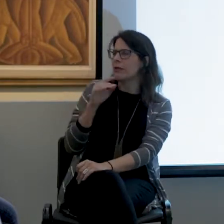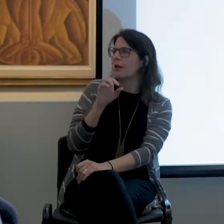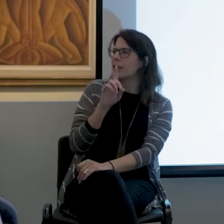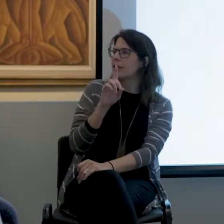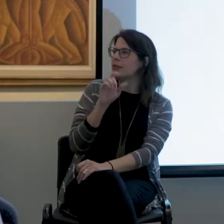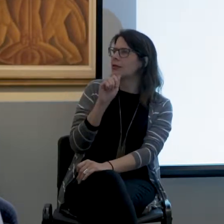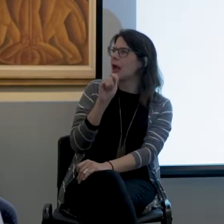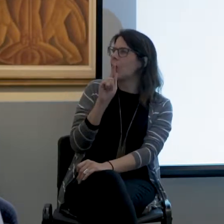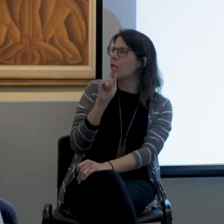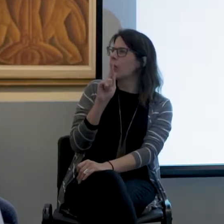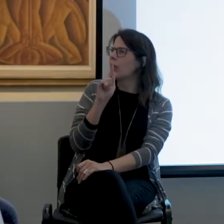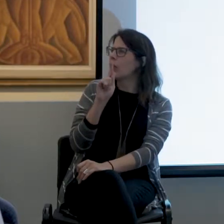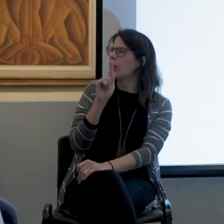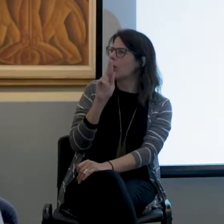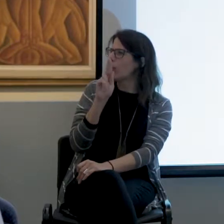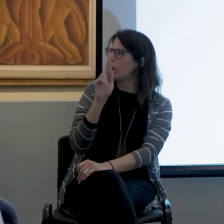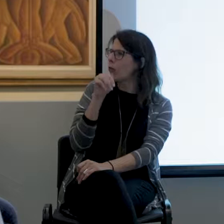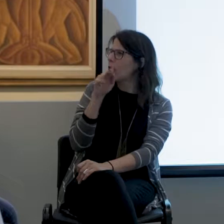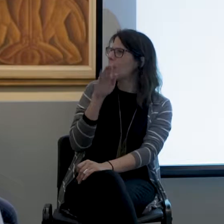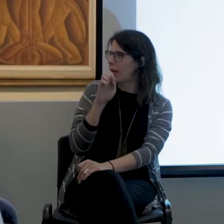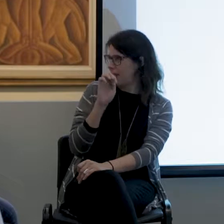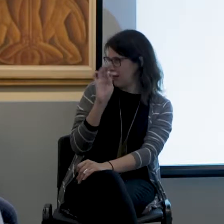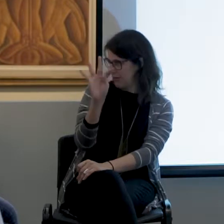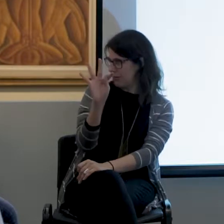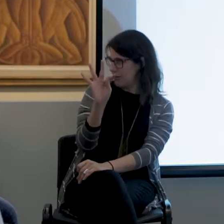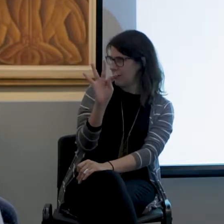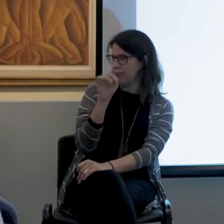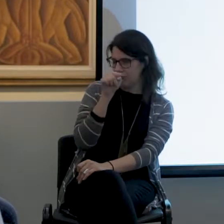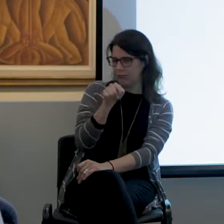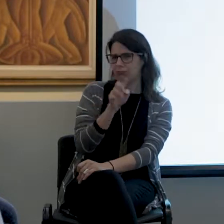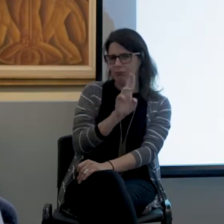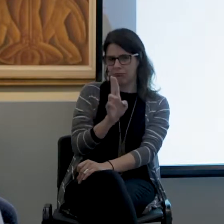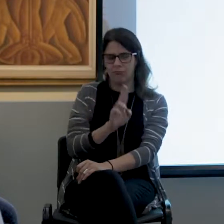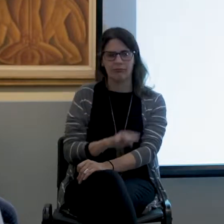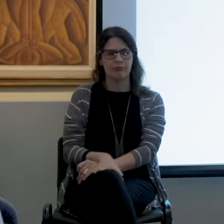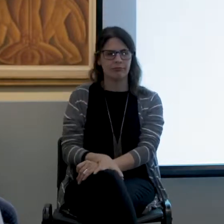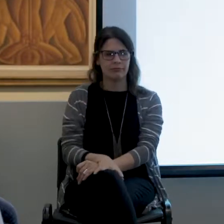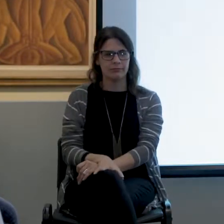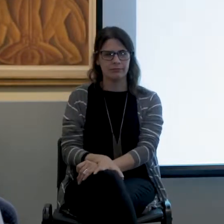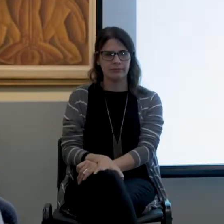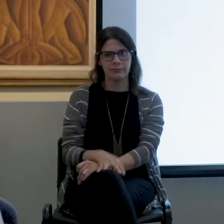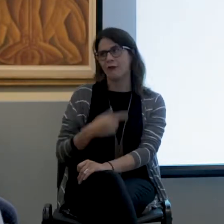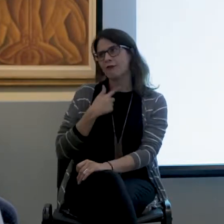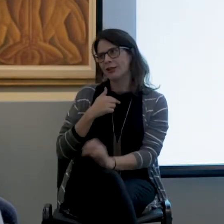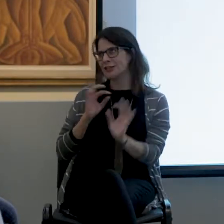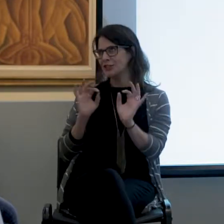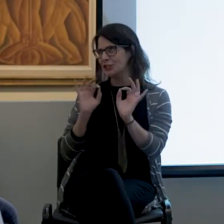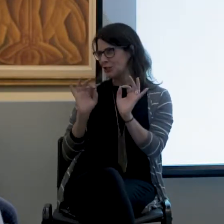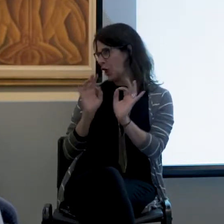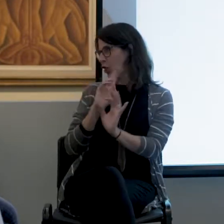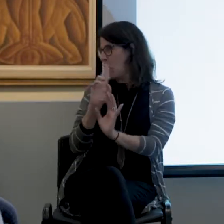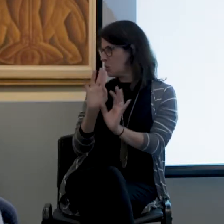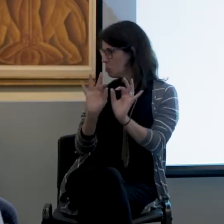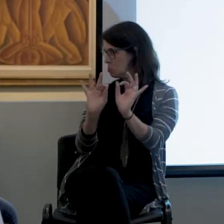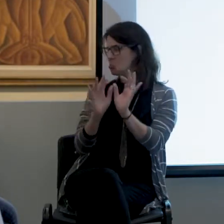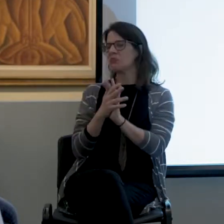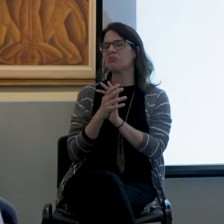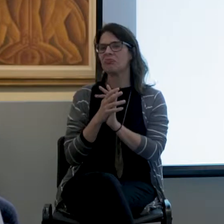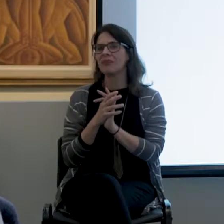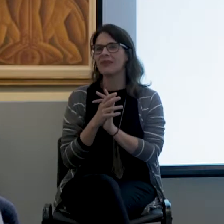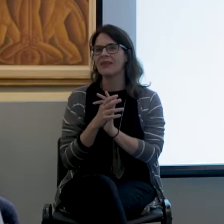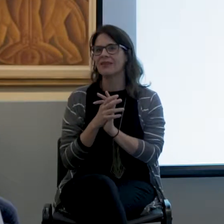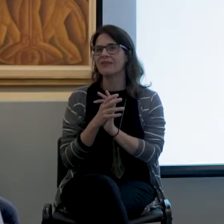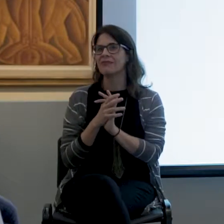meu antepassado nada, eu só falo isso para parecer mais chique. Sei lá se era. O nome é igual, né?